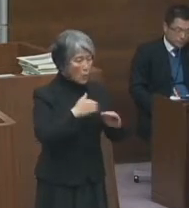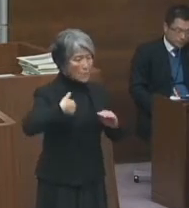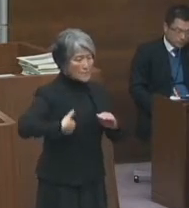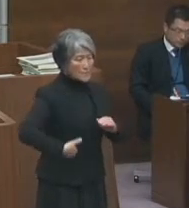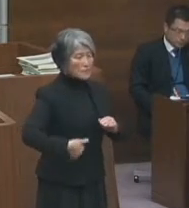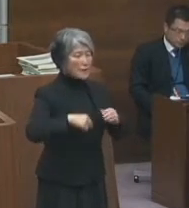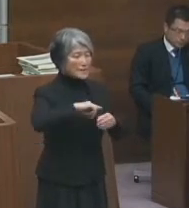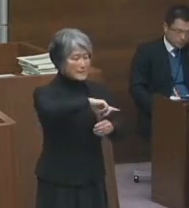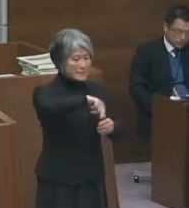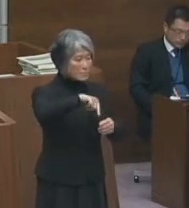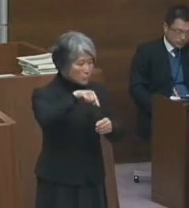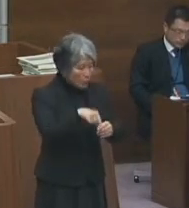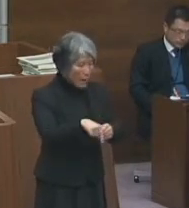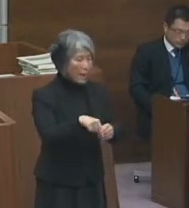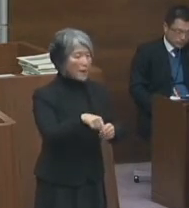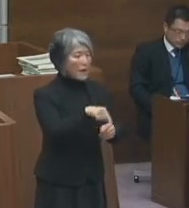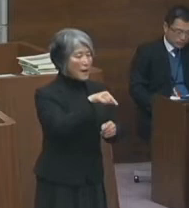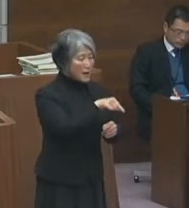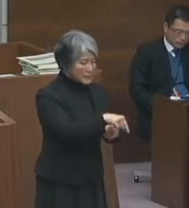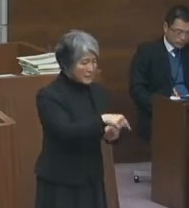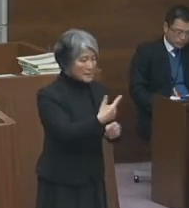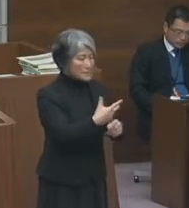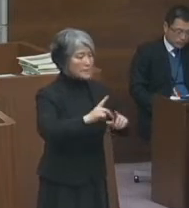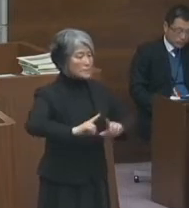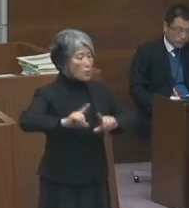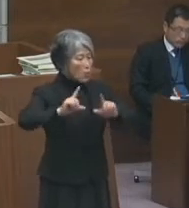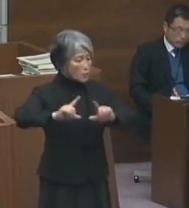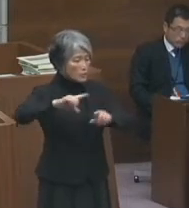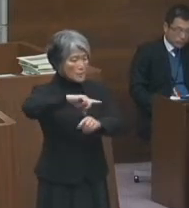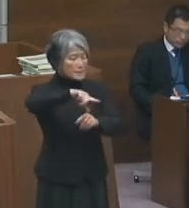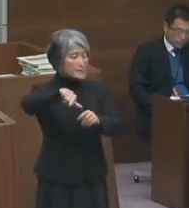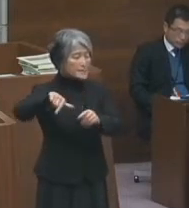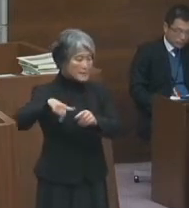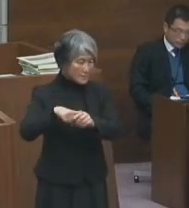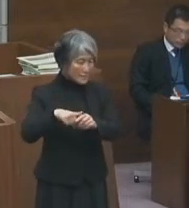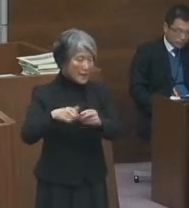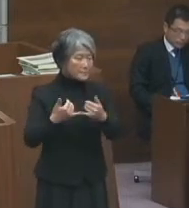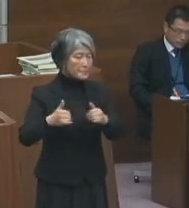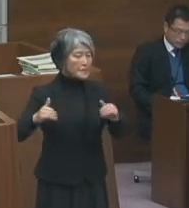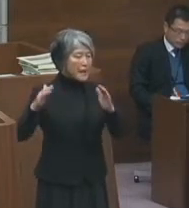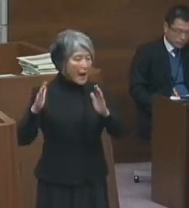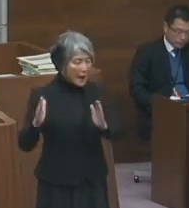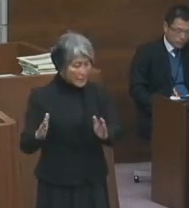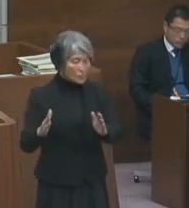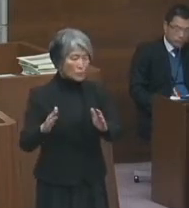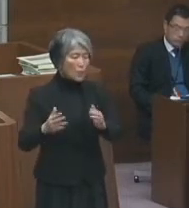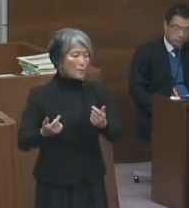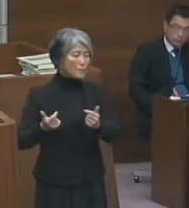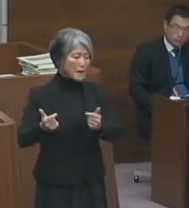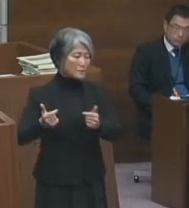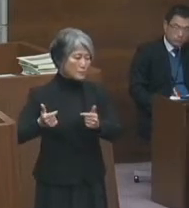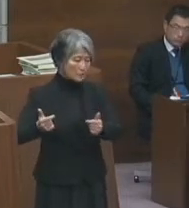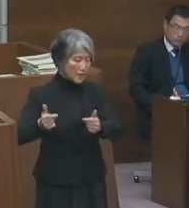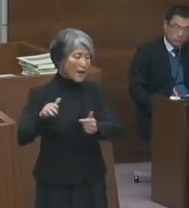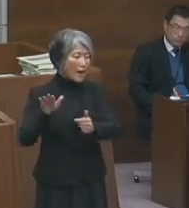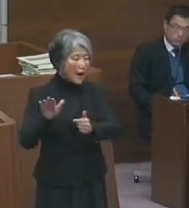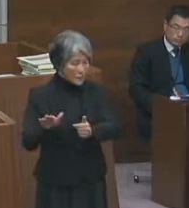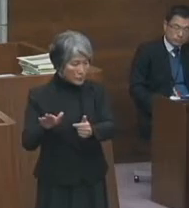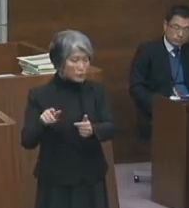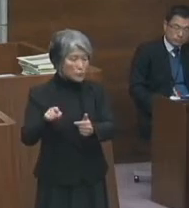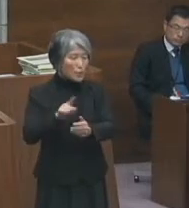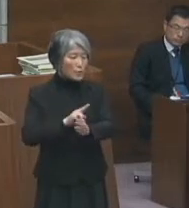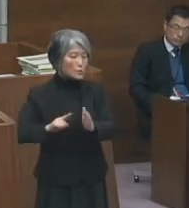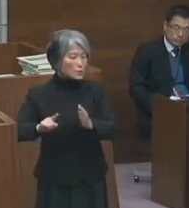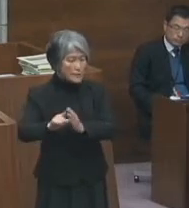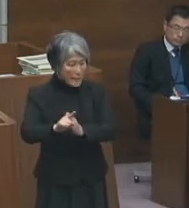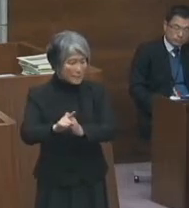保北部地域、および市東部地域におきましては、民間の路線バスが運行しており、路線バスによる対応が優先される